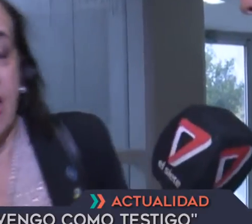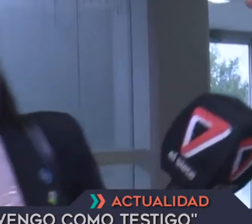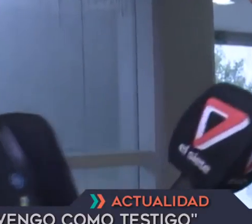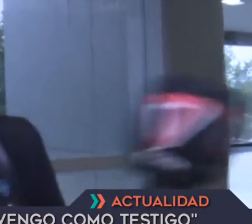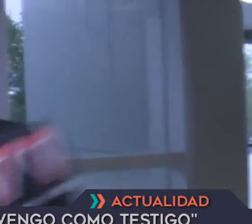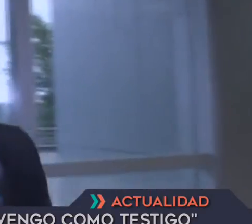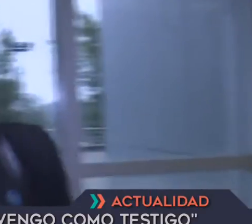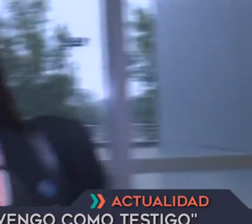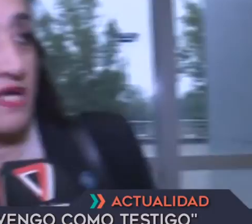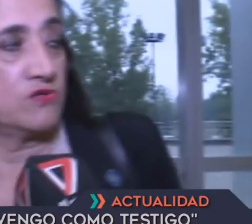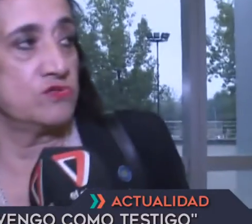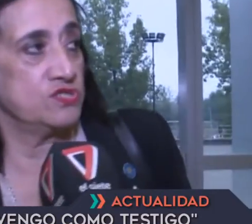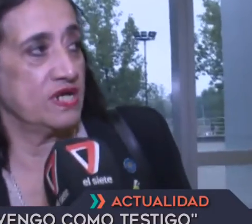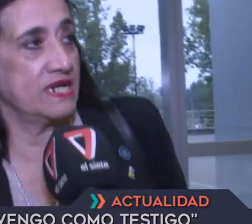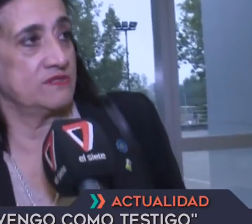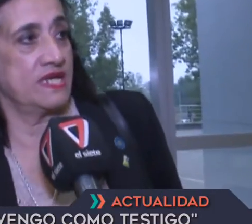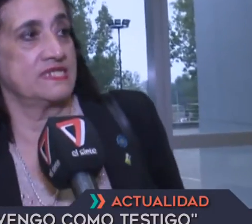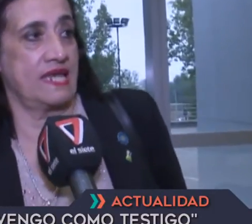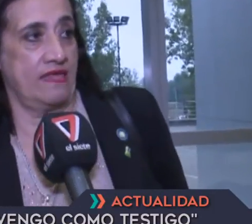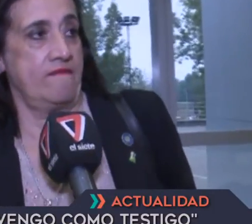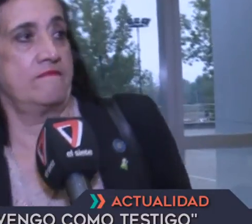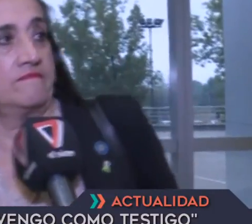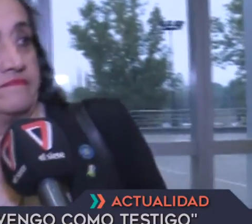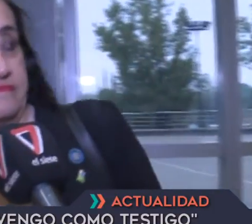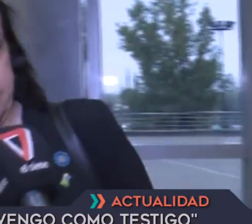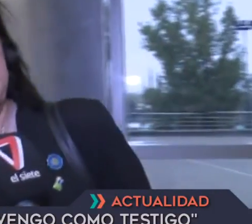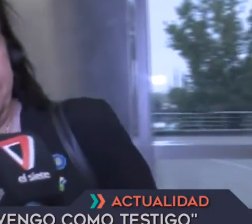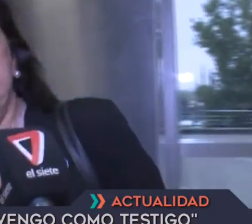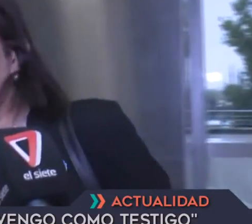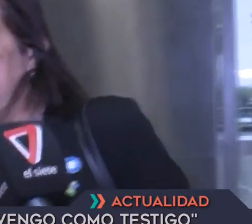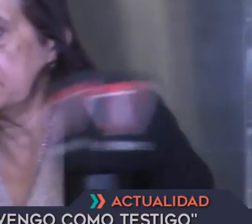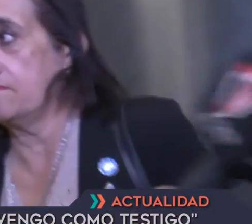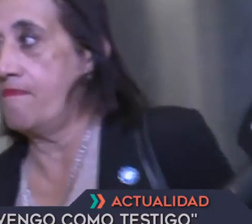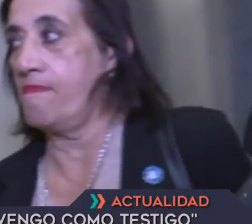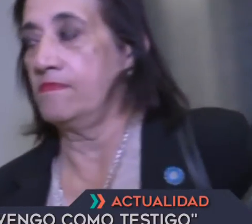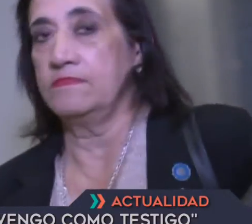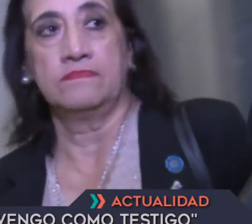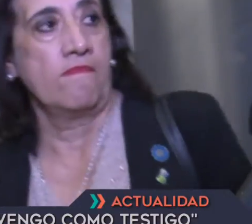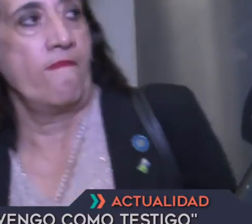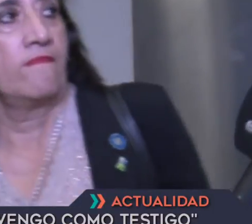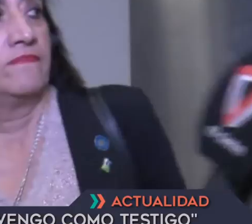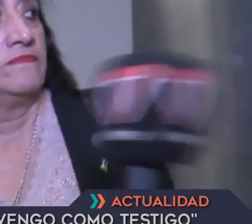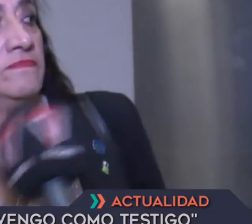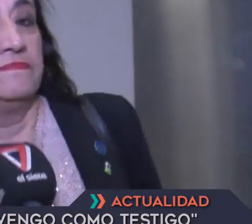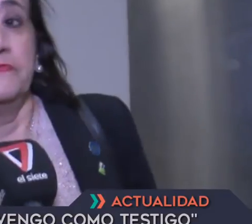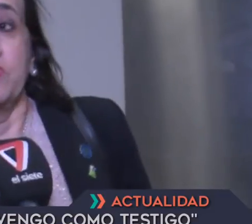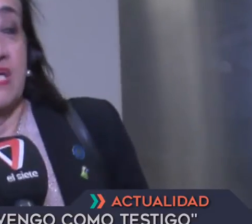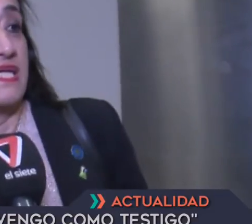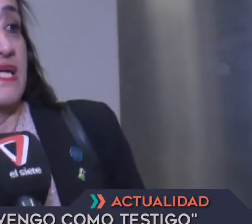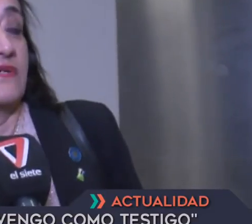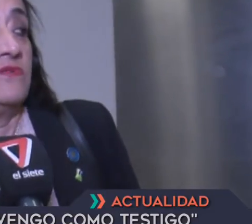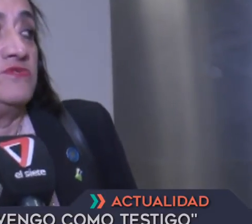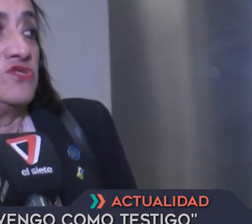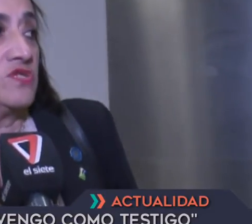causa? Porque hay cuatro. Concusión, concusión, que es la causa de la salada. De la salada. Uh-huh. ¿Algo para decir respecto a las declaraciones de Salgado? No sé